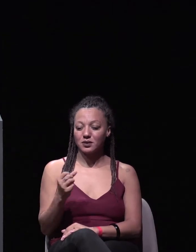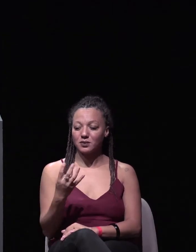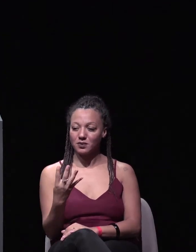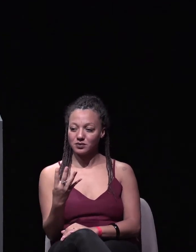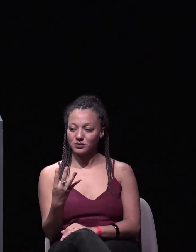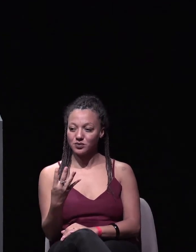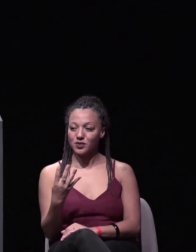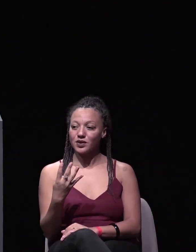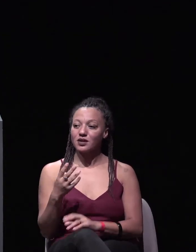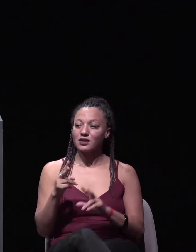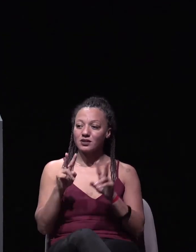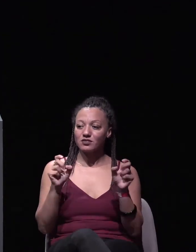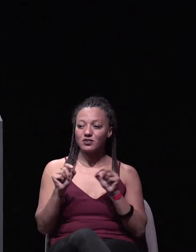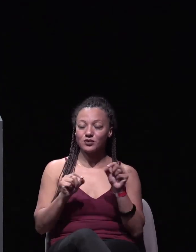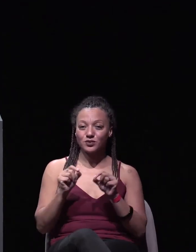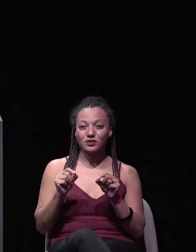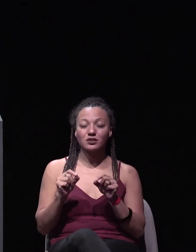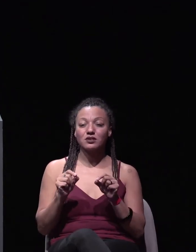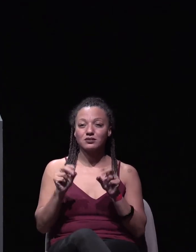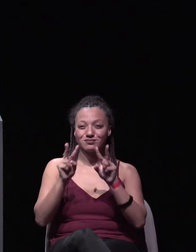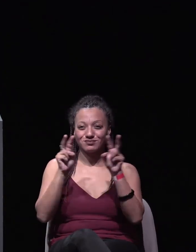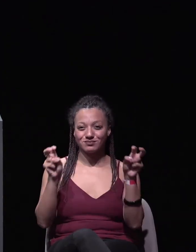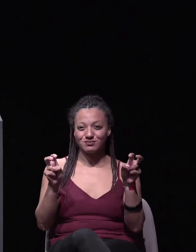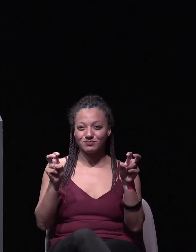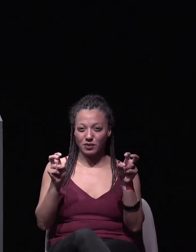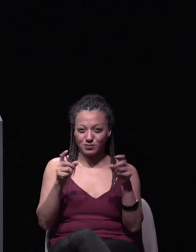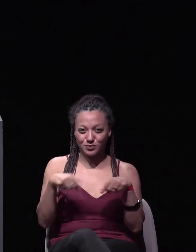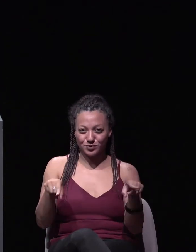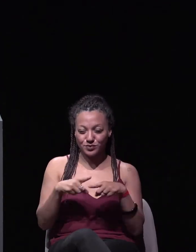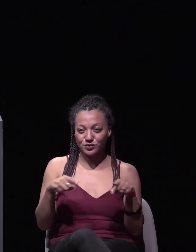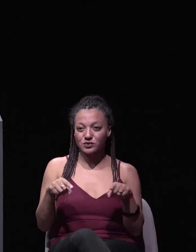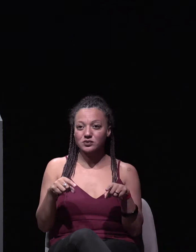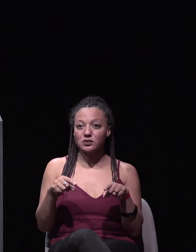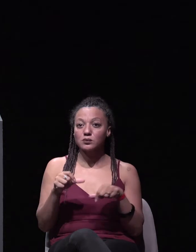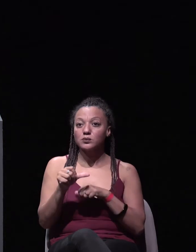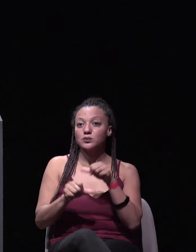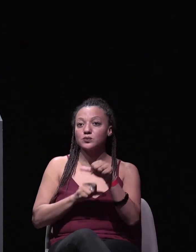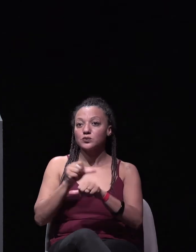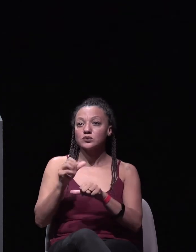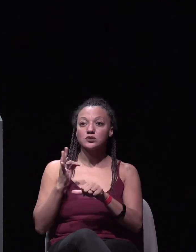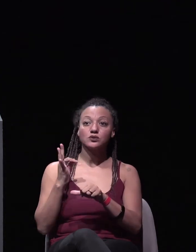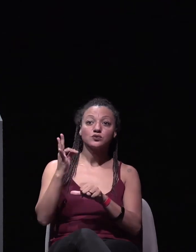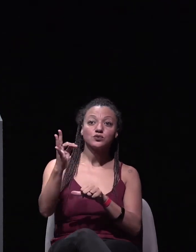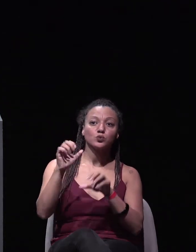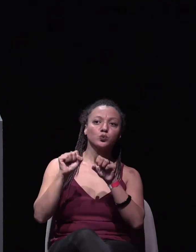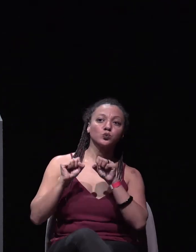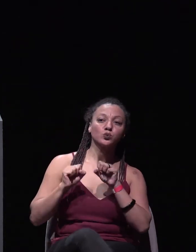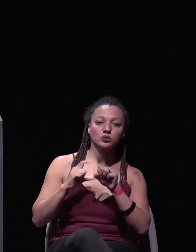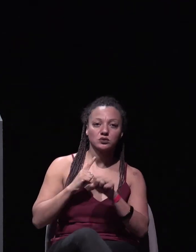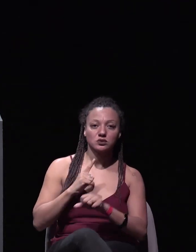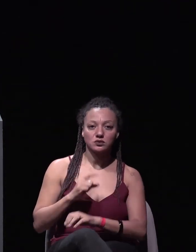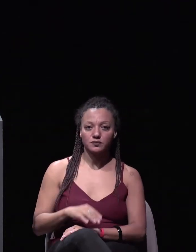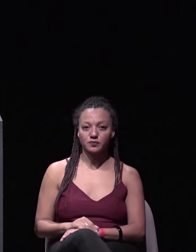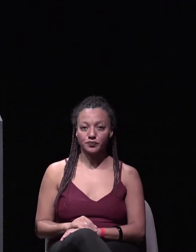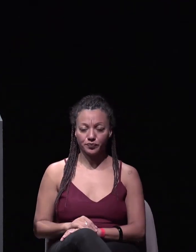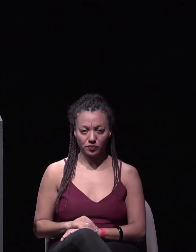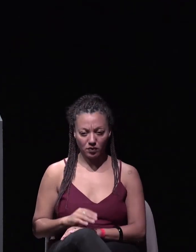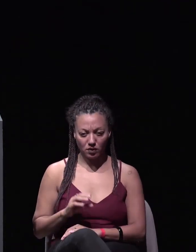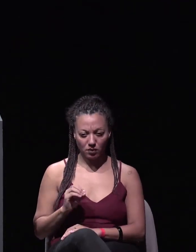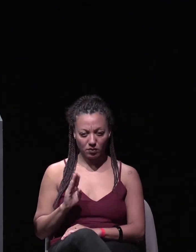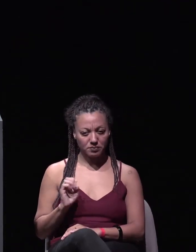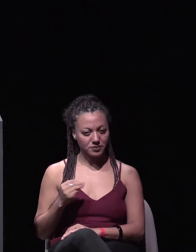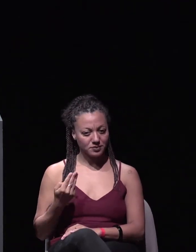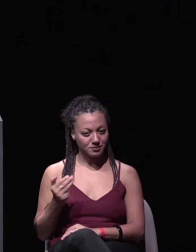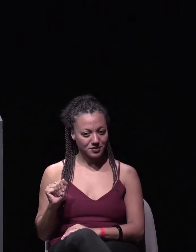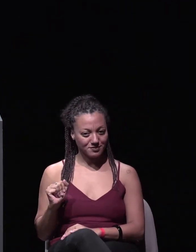seja, uma mudança está por vir, uma mudança virá. E quando o presidente Barack Obama vai tomar posse, no discurso